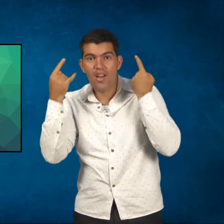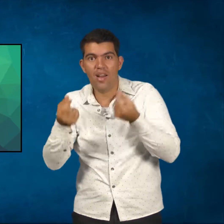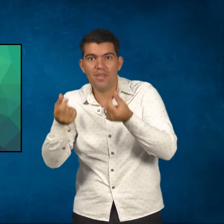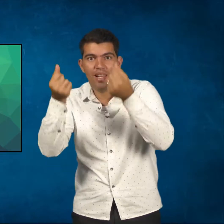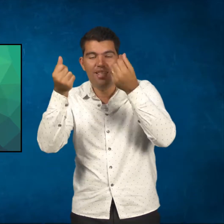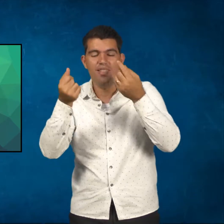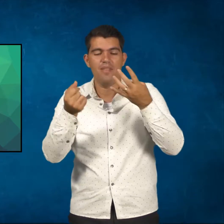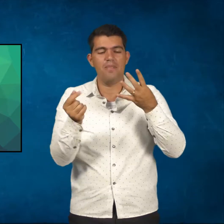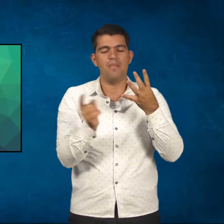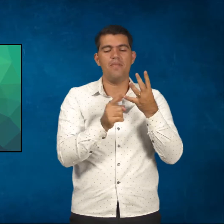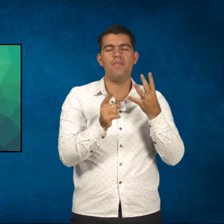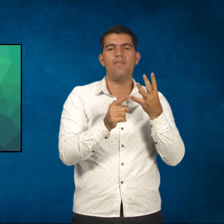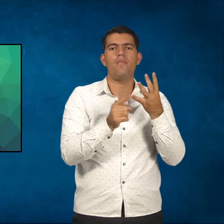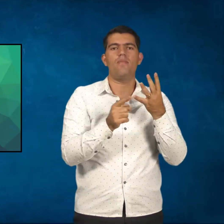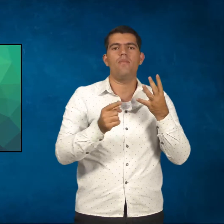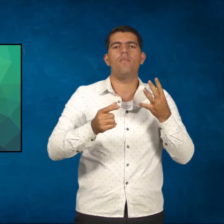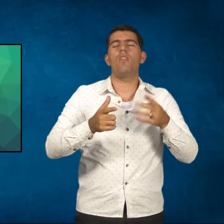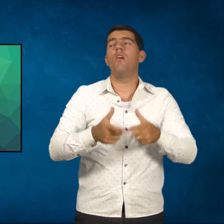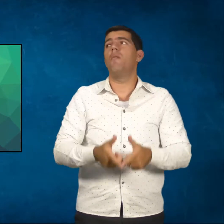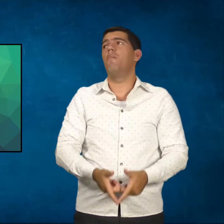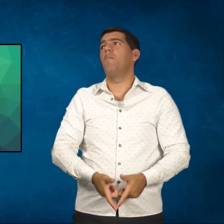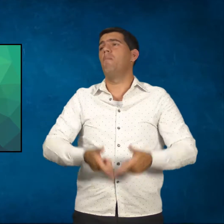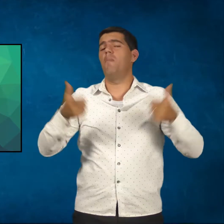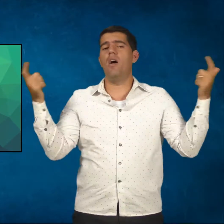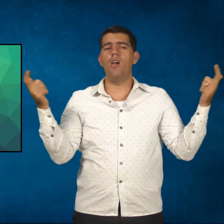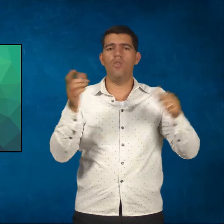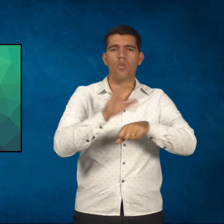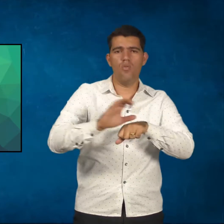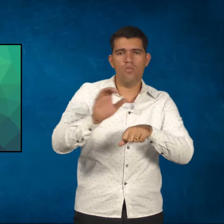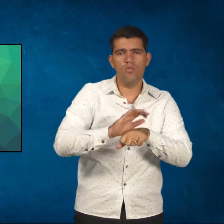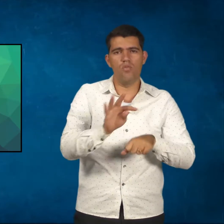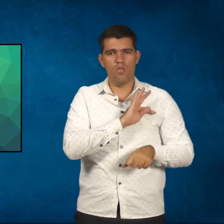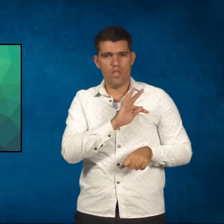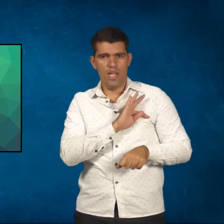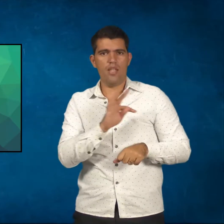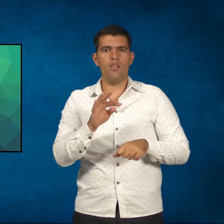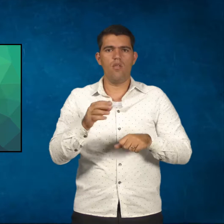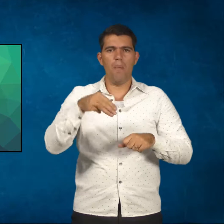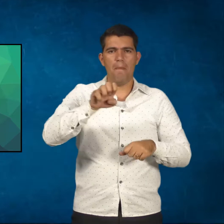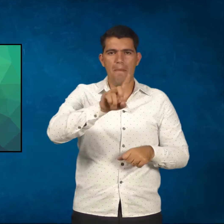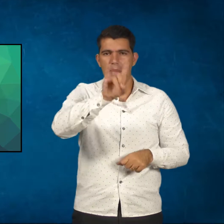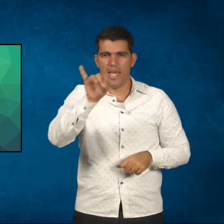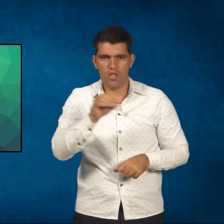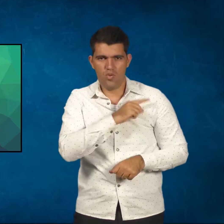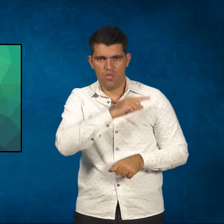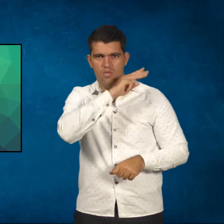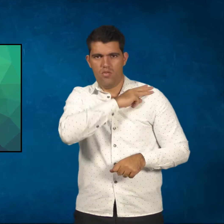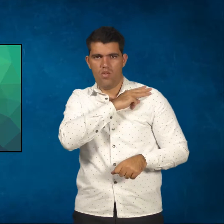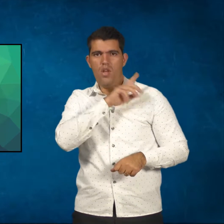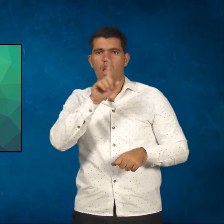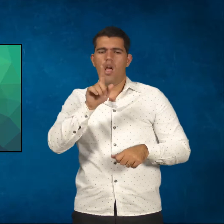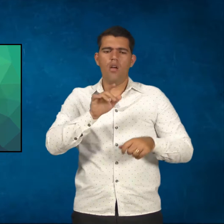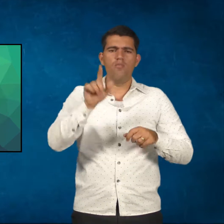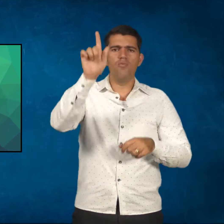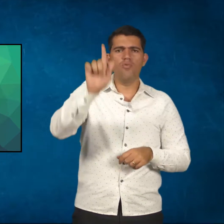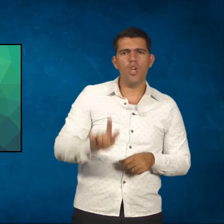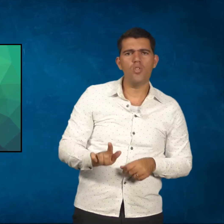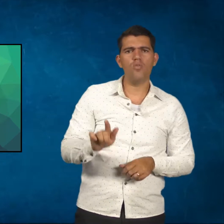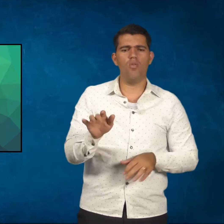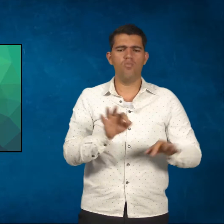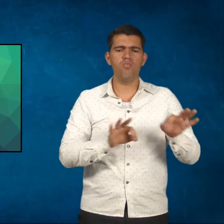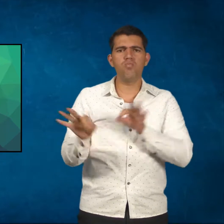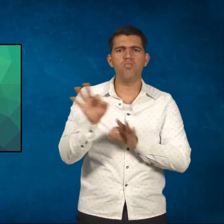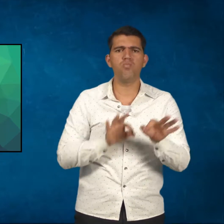Quarto ponto. Grande parte dos cursos técnicos de nível médio tiveram sua administração gerida